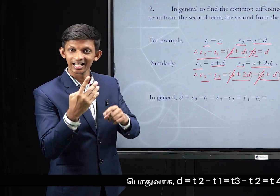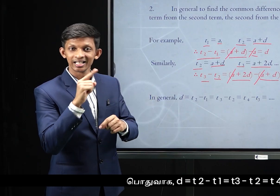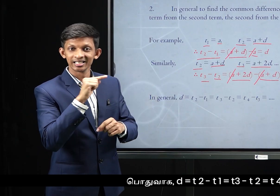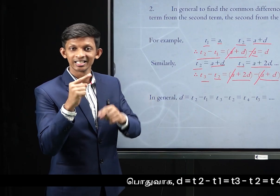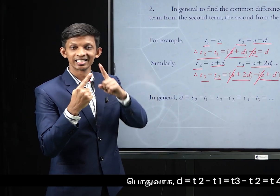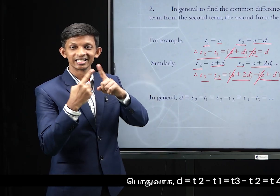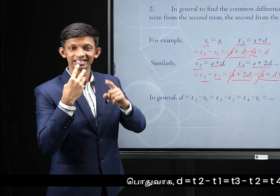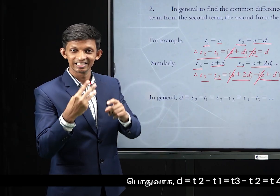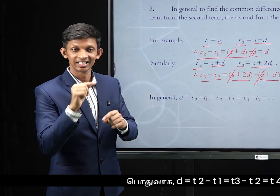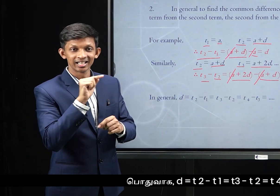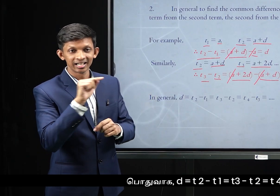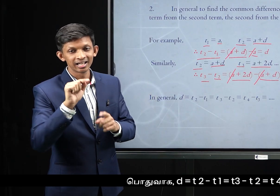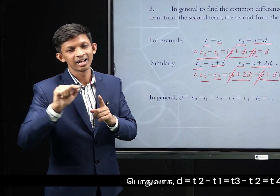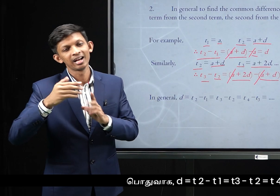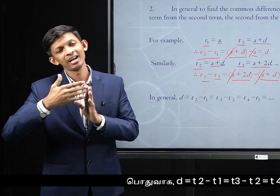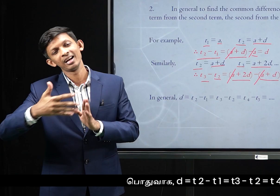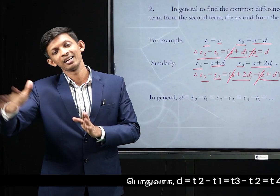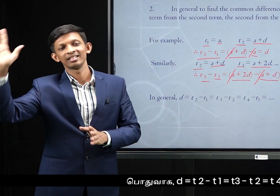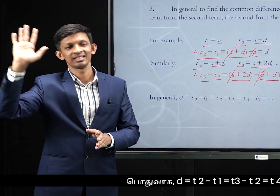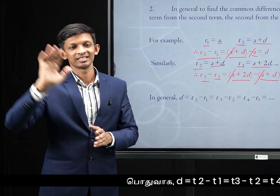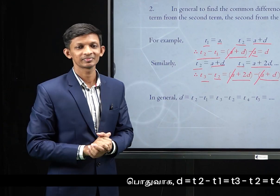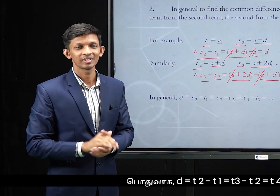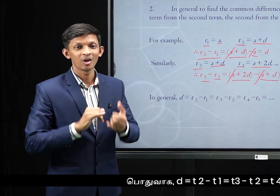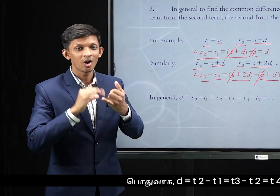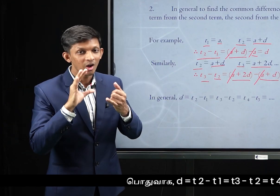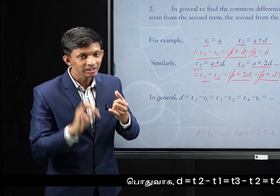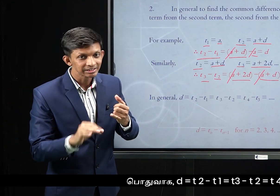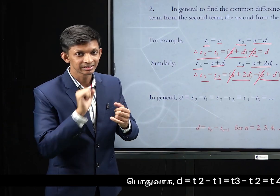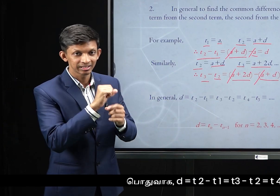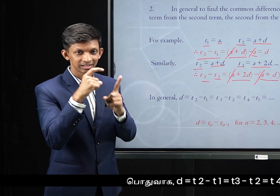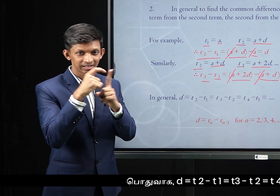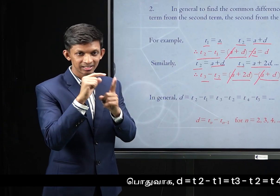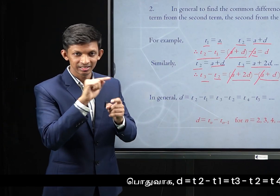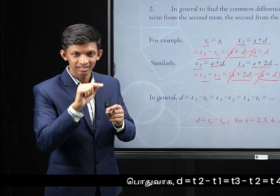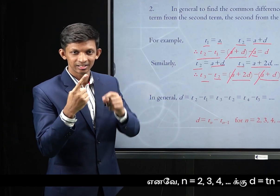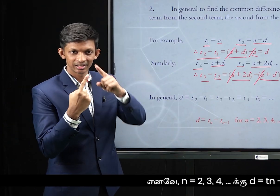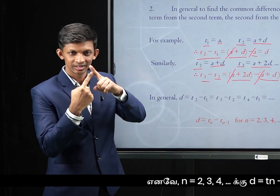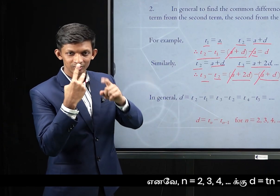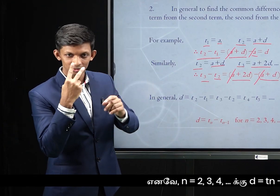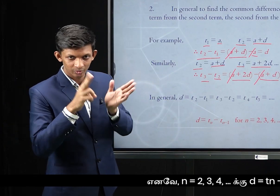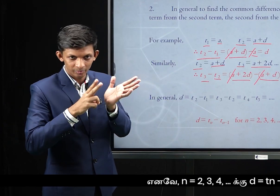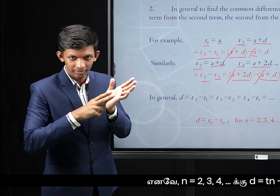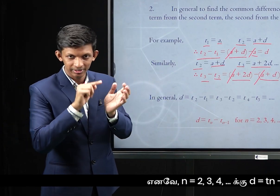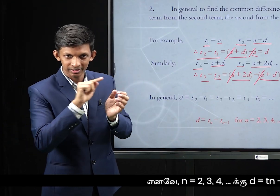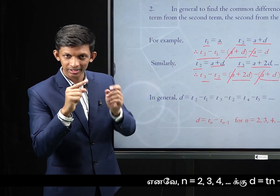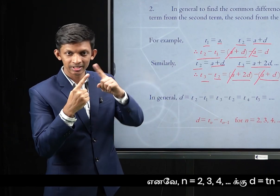கீழ் இலக்கு 4 கழித்தல் டி கீழ் இலக்கு 3 ஈடு. எனவே எண்